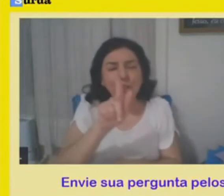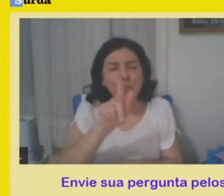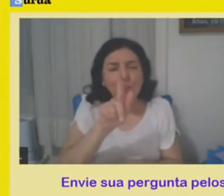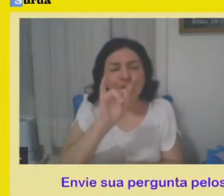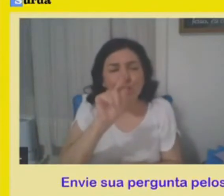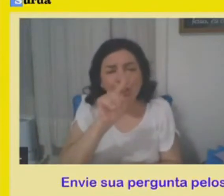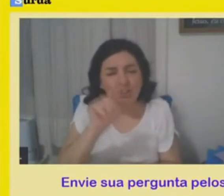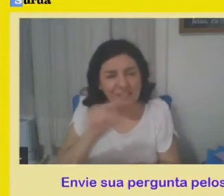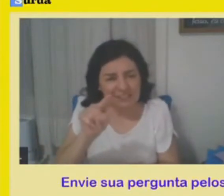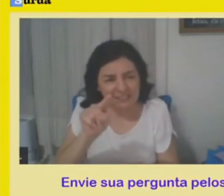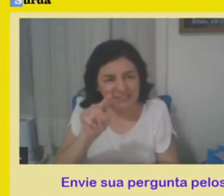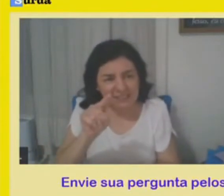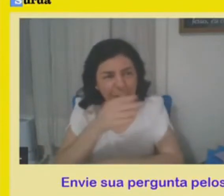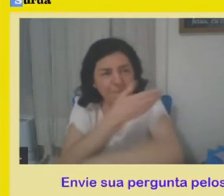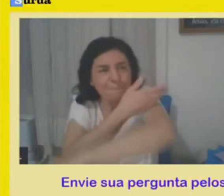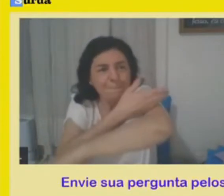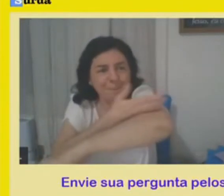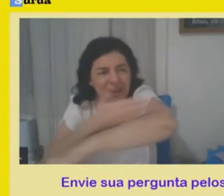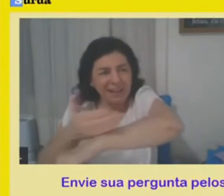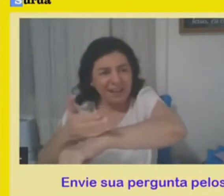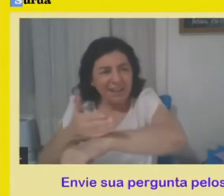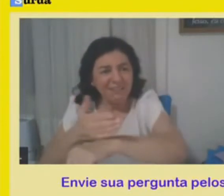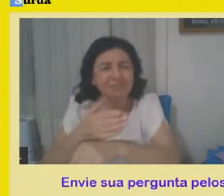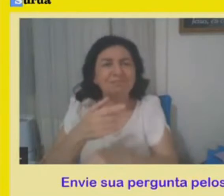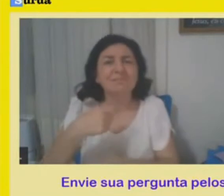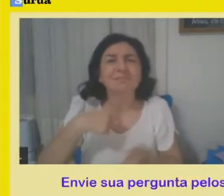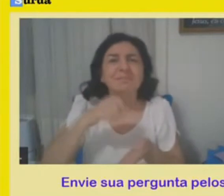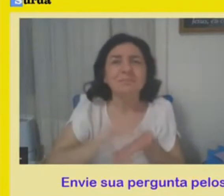Não é que tem que ser tudo